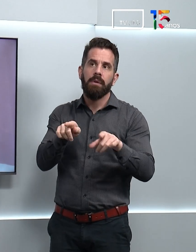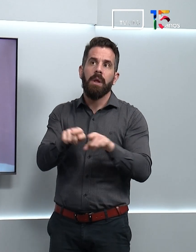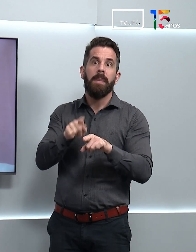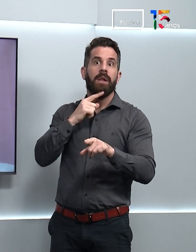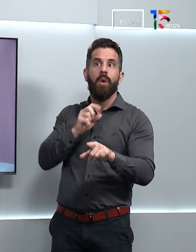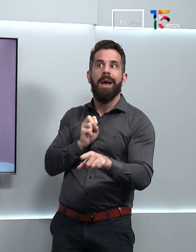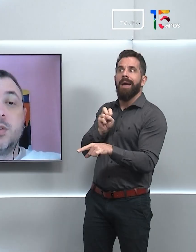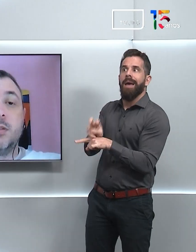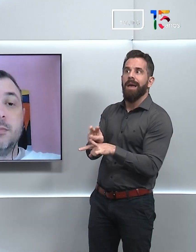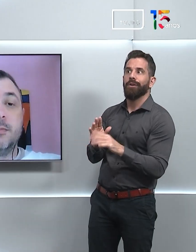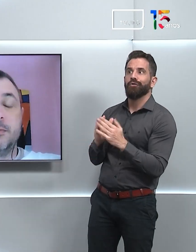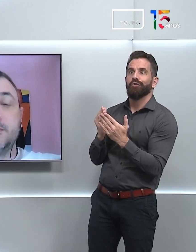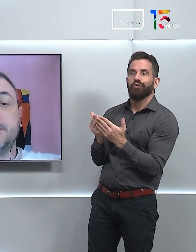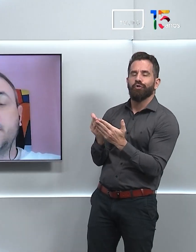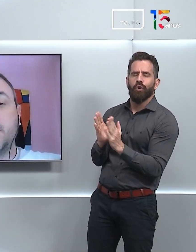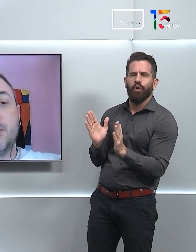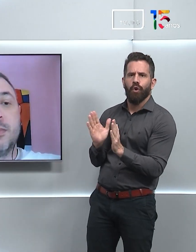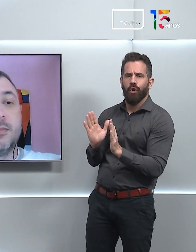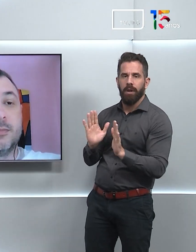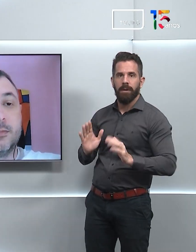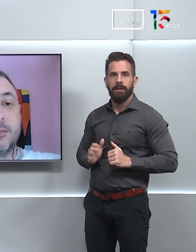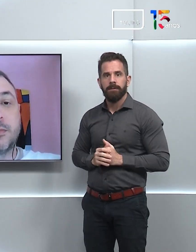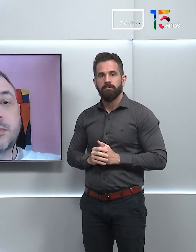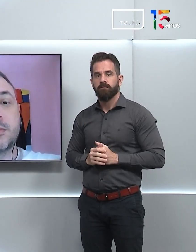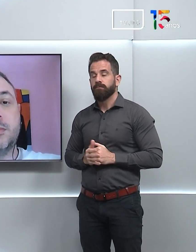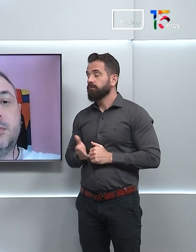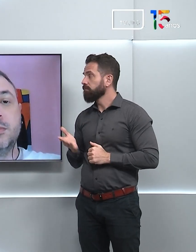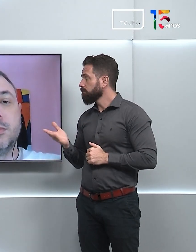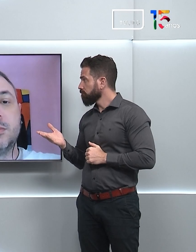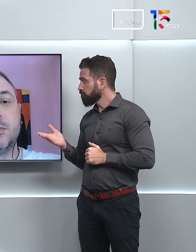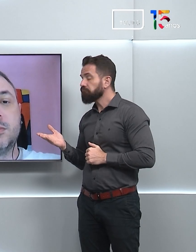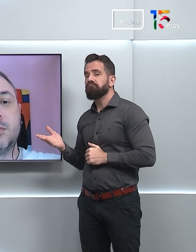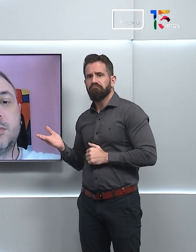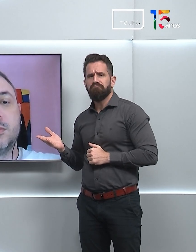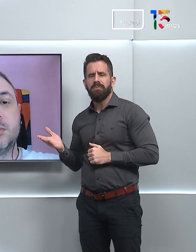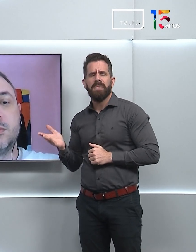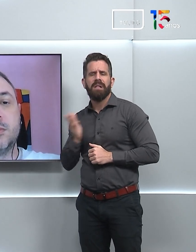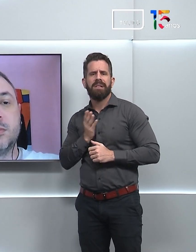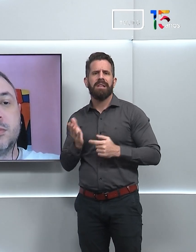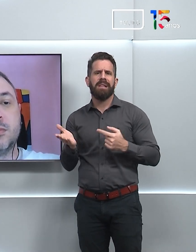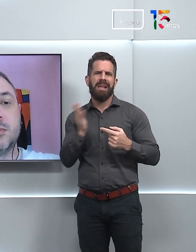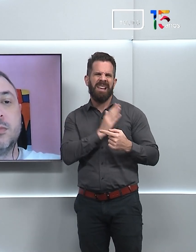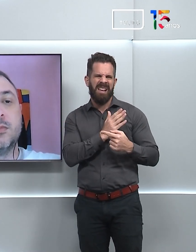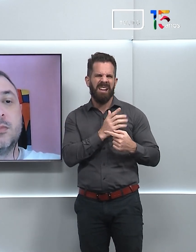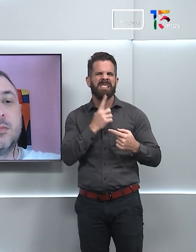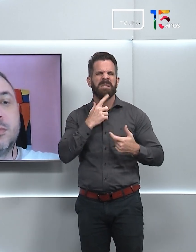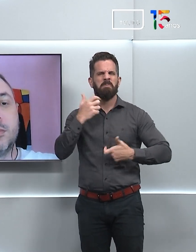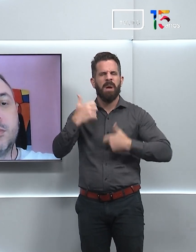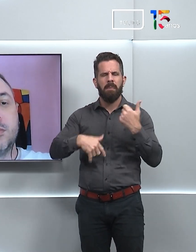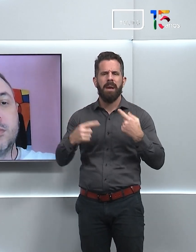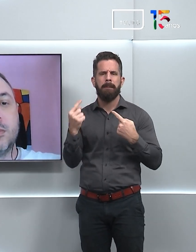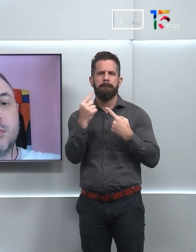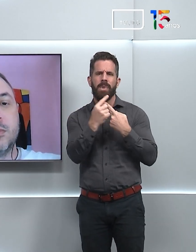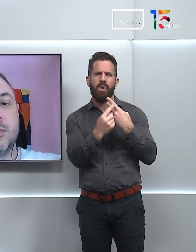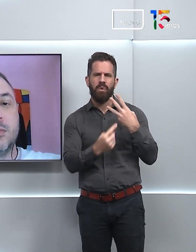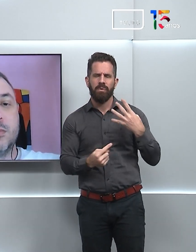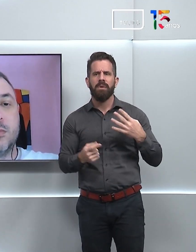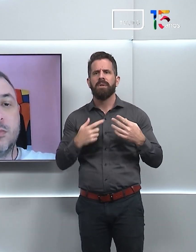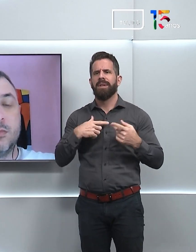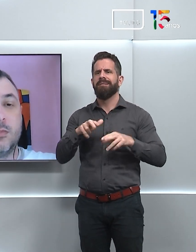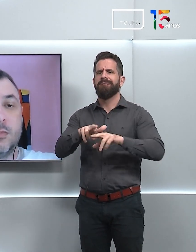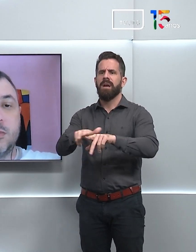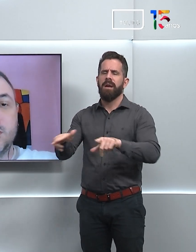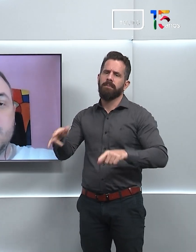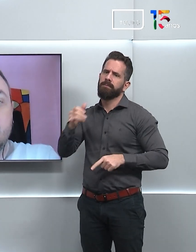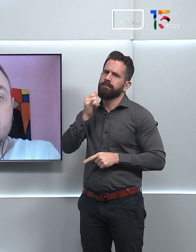E Sim. a gente citou alguns pontos e há várias questões que têm sido debatidas, né, como, por